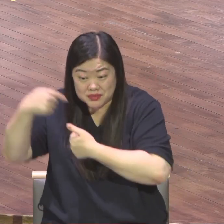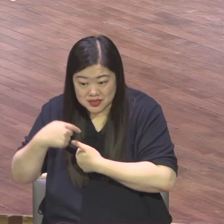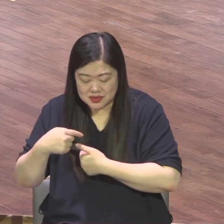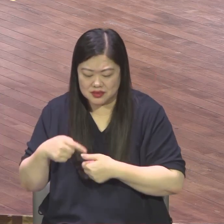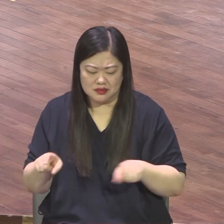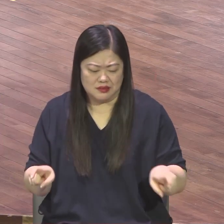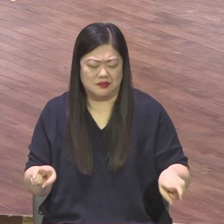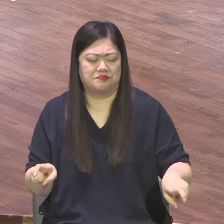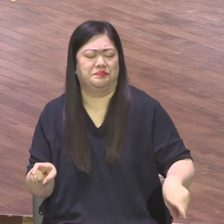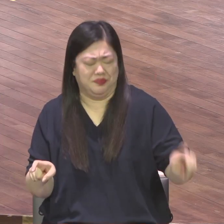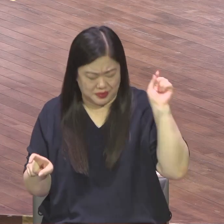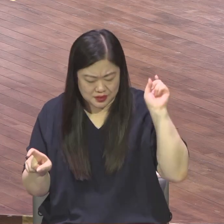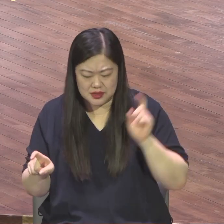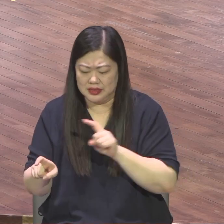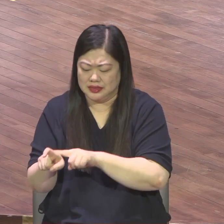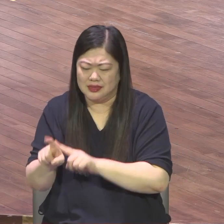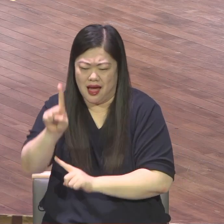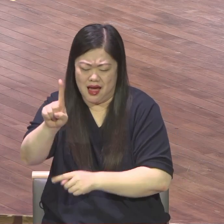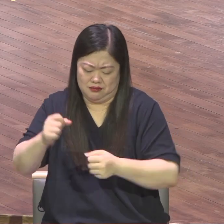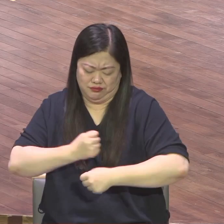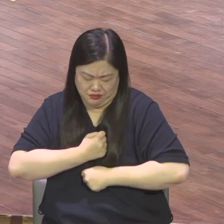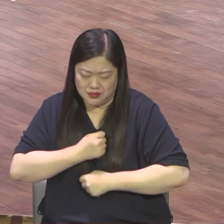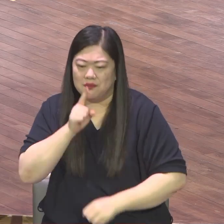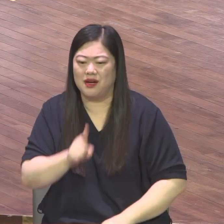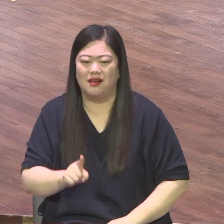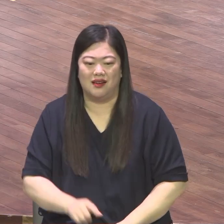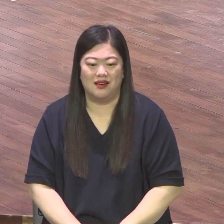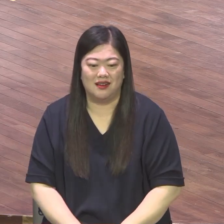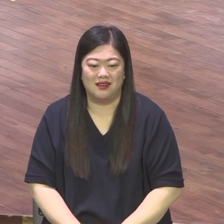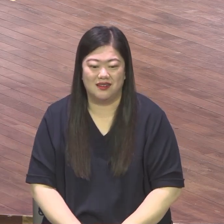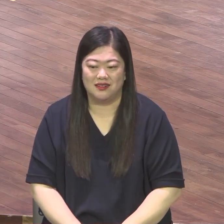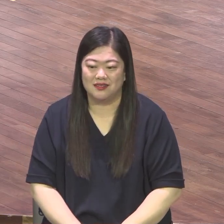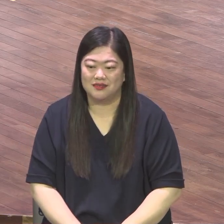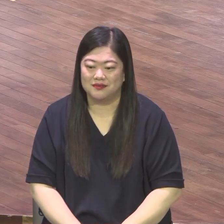기념하라고. 속지 말라고. 회복하라고.